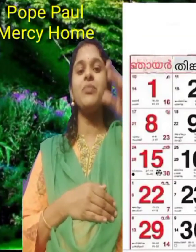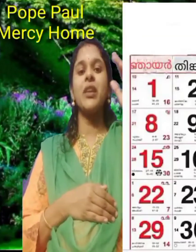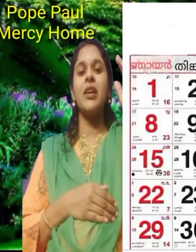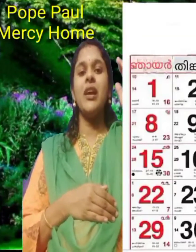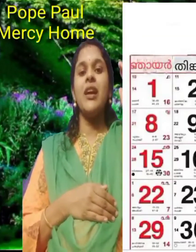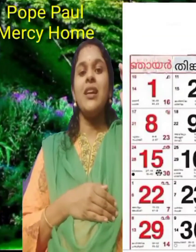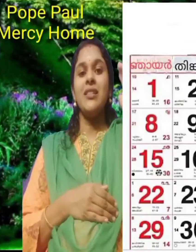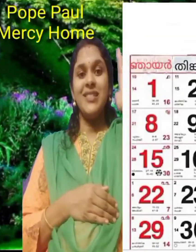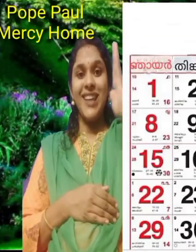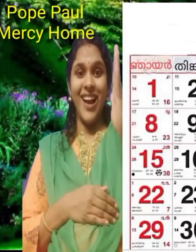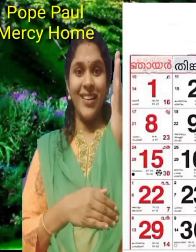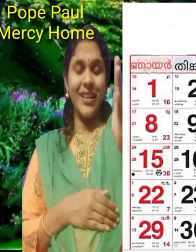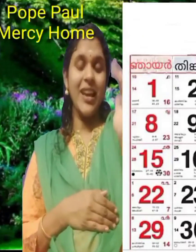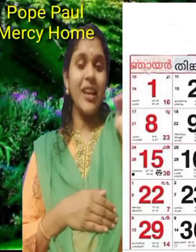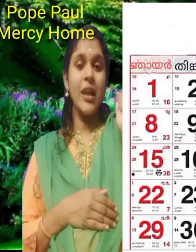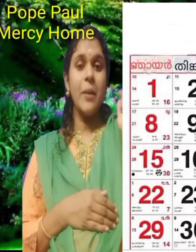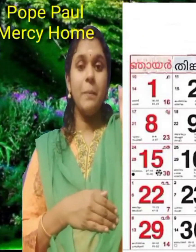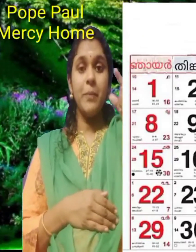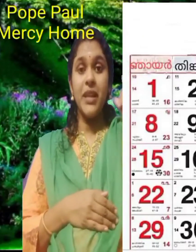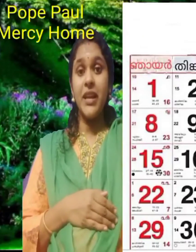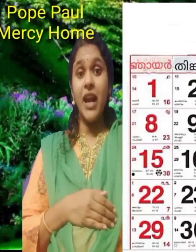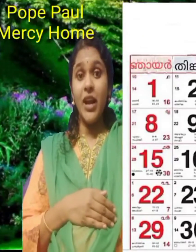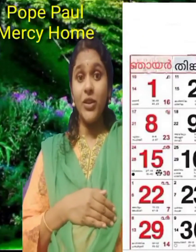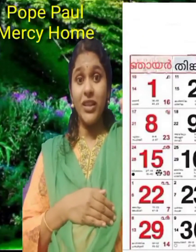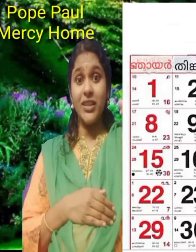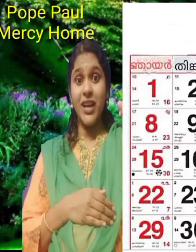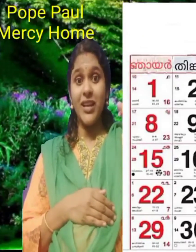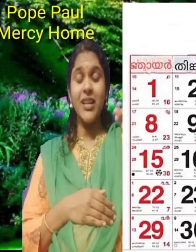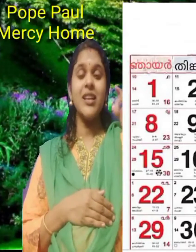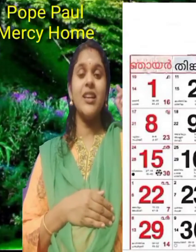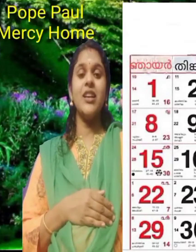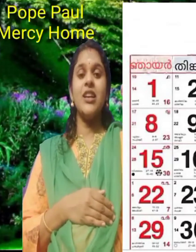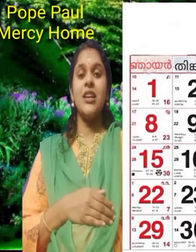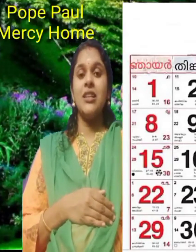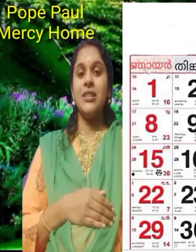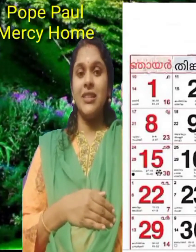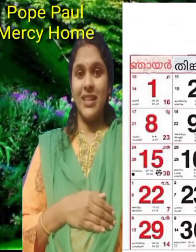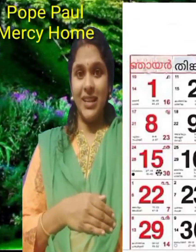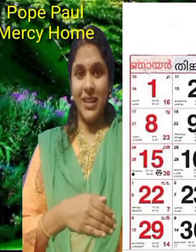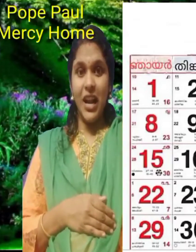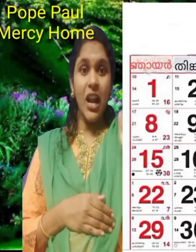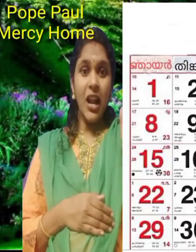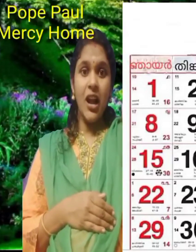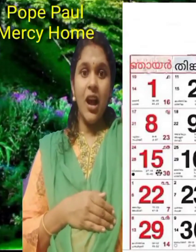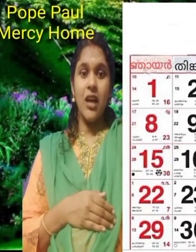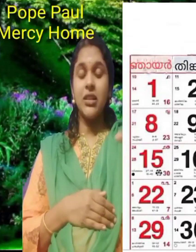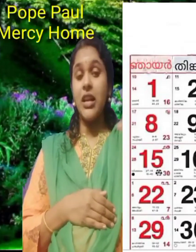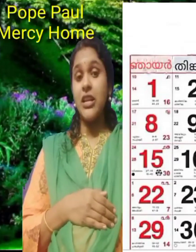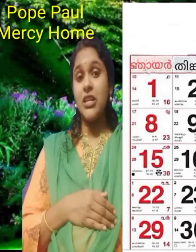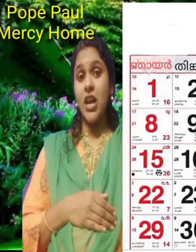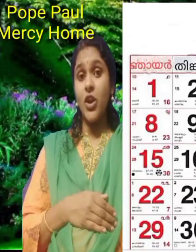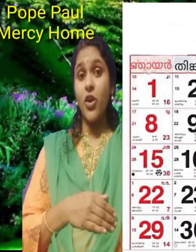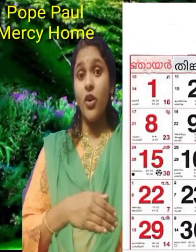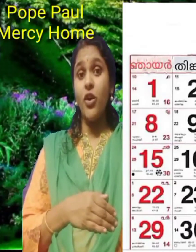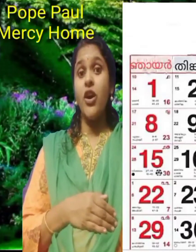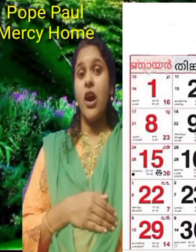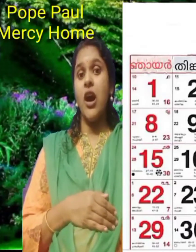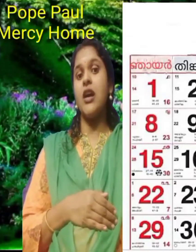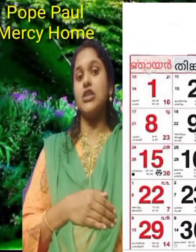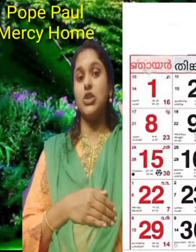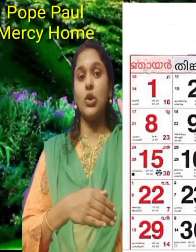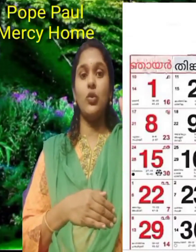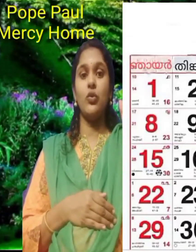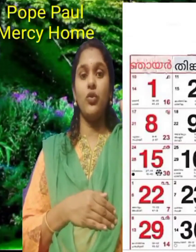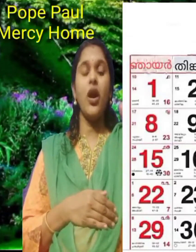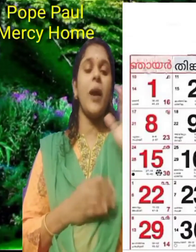എന്താണ്? ഞായർ. പിന്നെ കാണുന്നത് എന്താണ്? തിങ്കൾ. അത് കഴിഞ്ഞാലോ